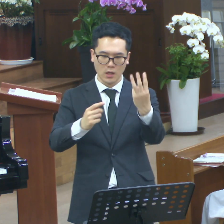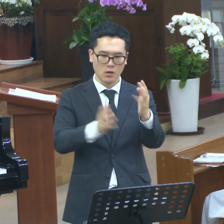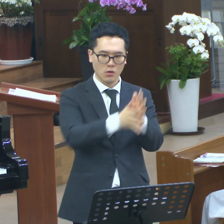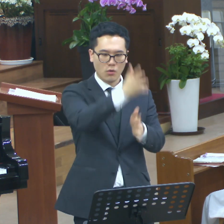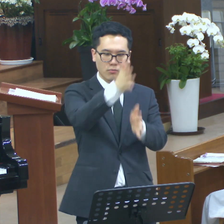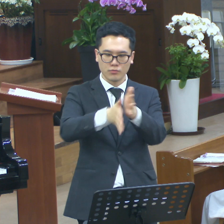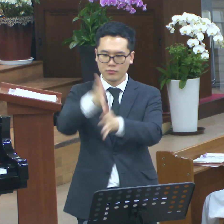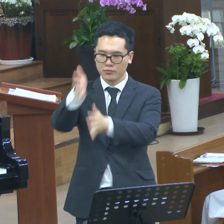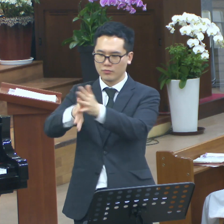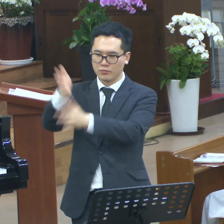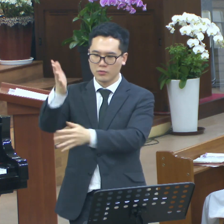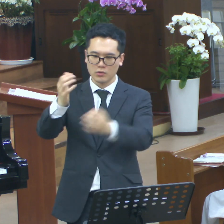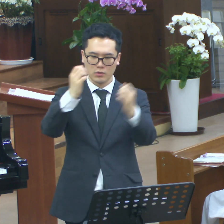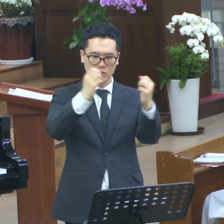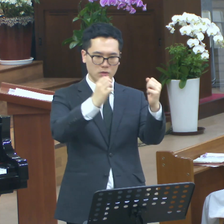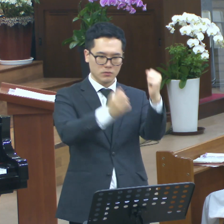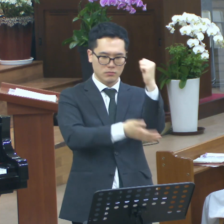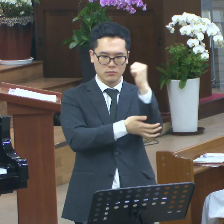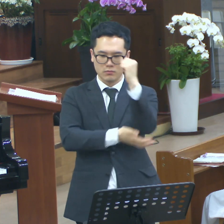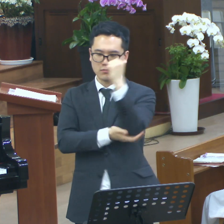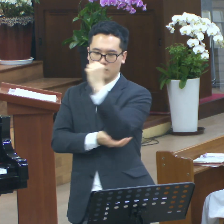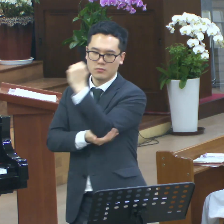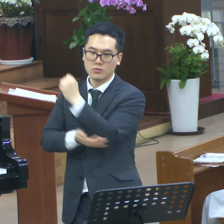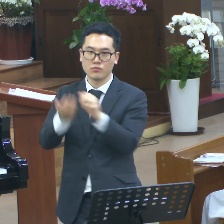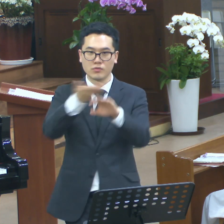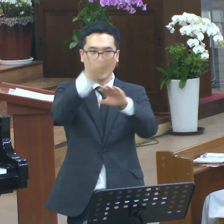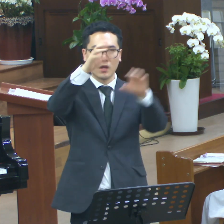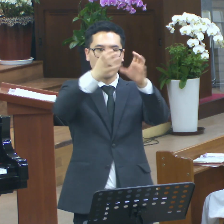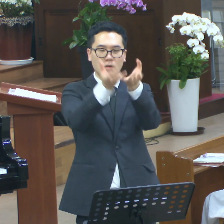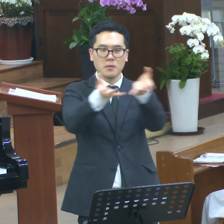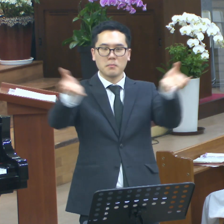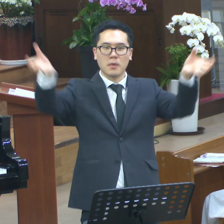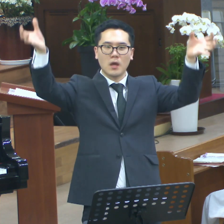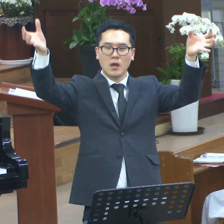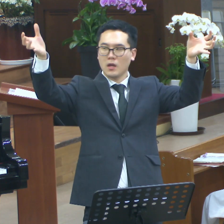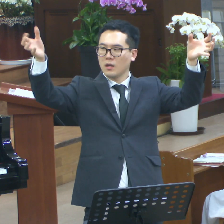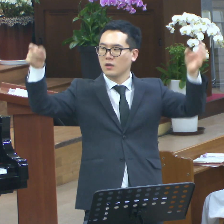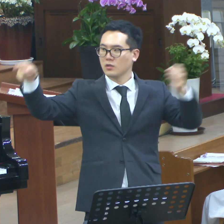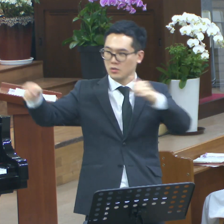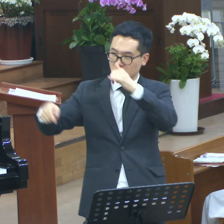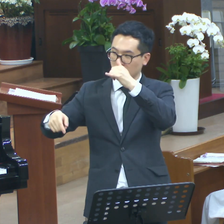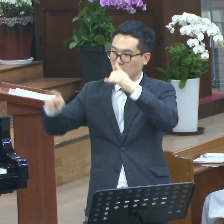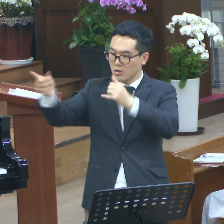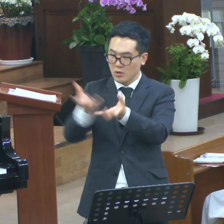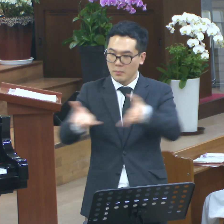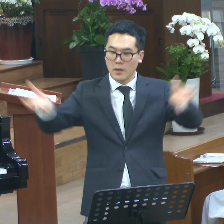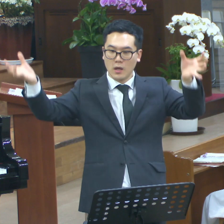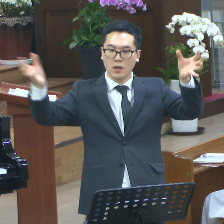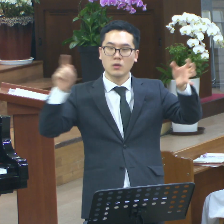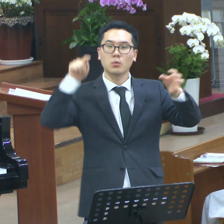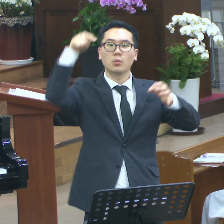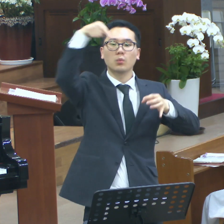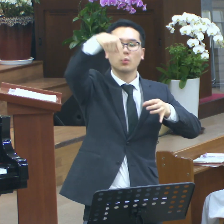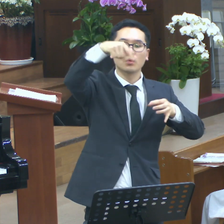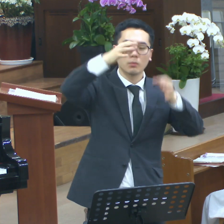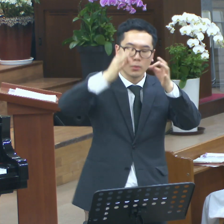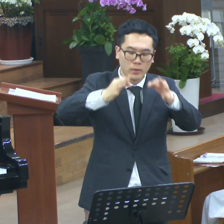위에는 수영장이에요. 근데 우리처럼 관광객으로 가면 수영을 못하고 1박에 100만 원